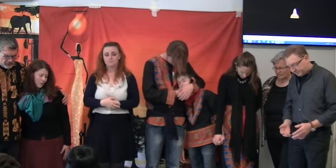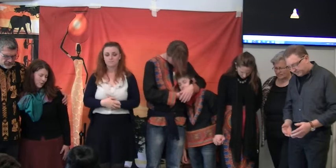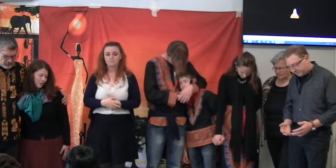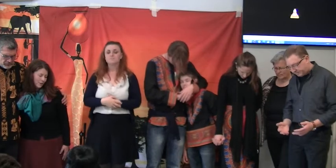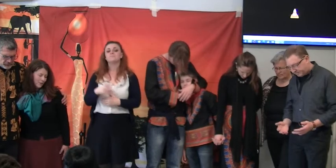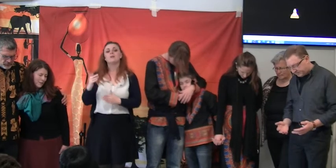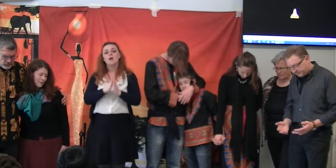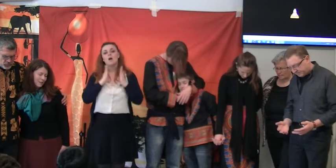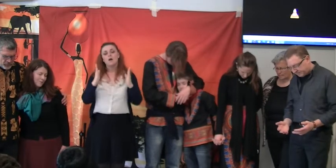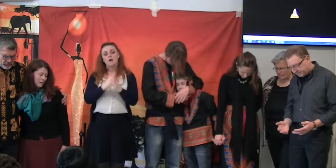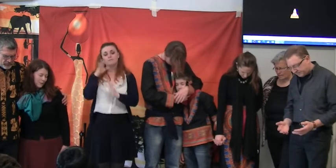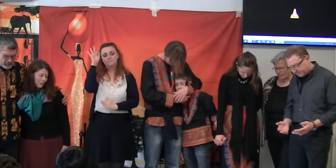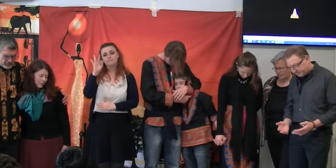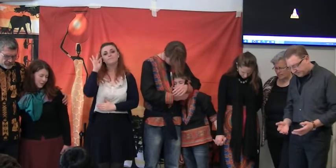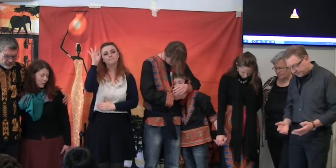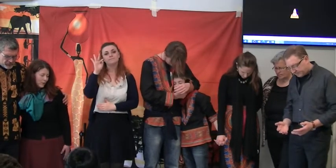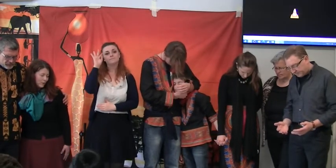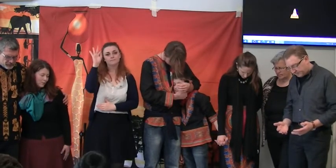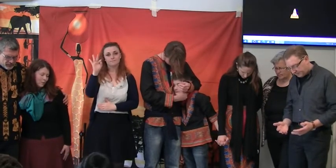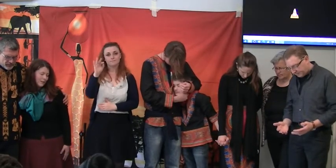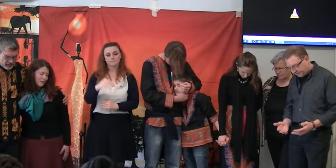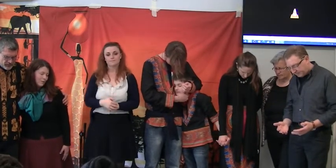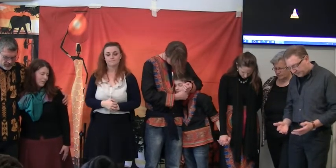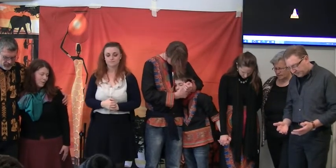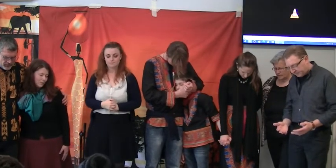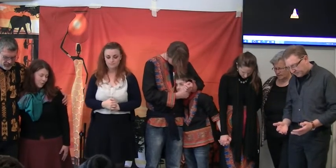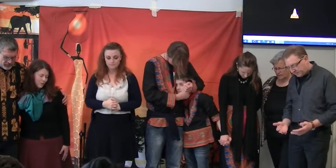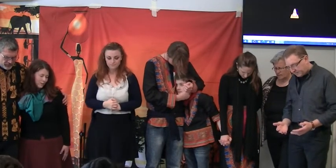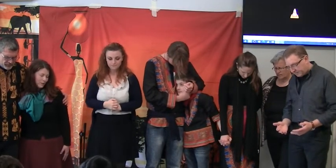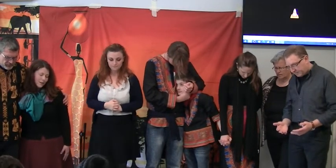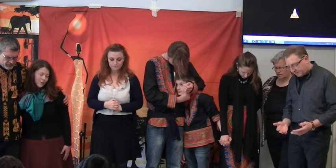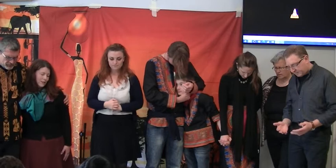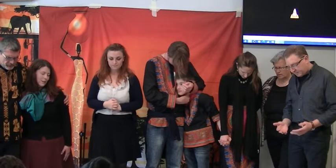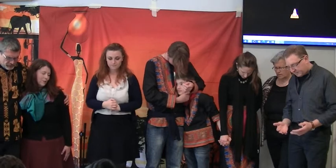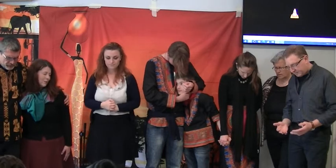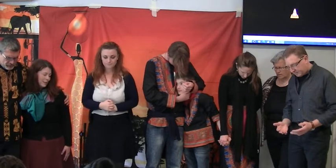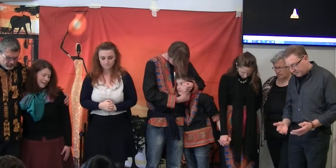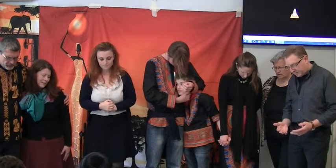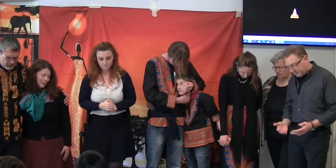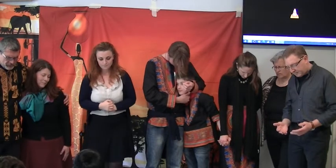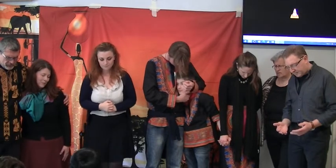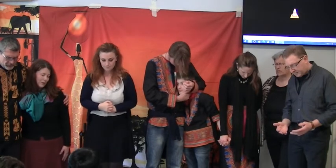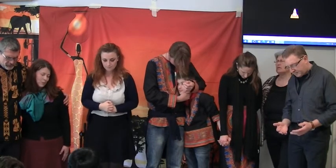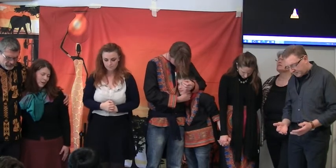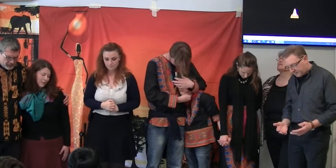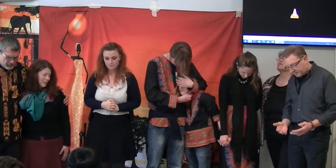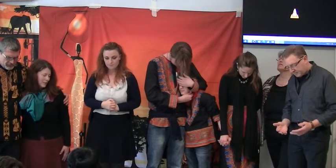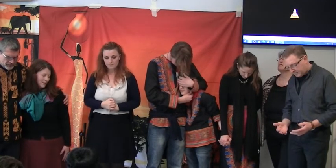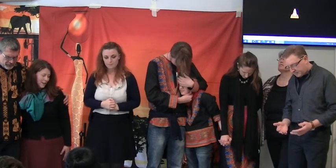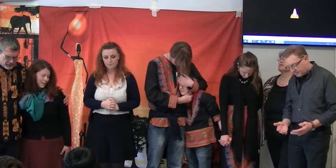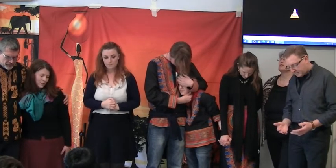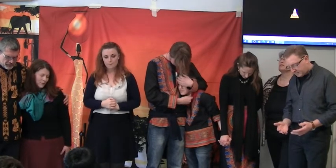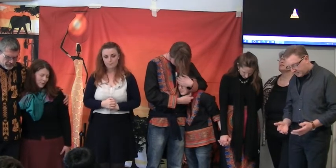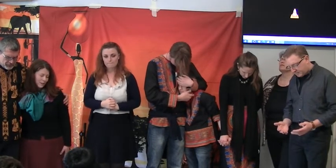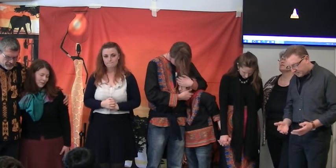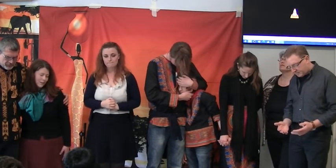so much for the things that they've been able to experience with you, the ways that you've gone before them, the ways that you've stood next to them. Lord, I just pray that you continue to